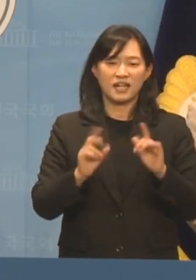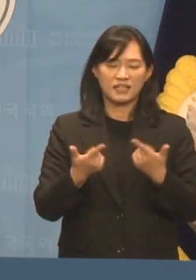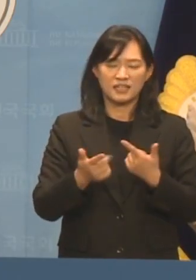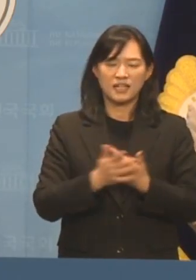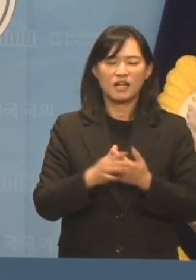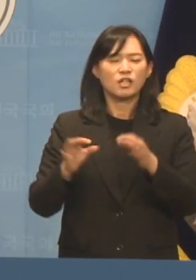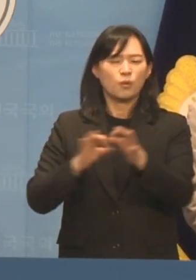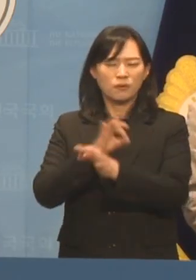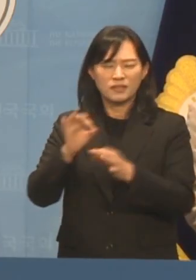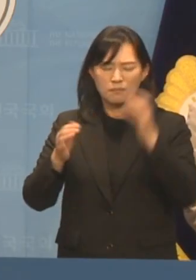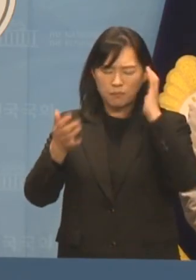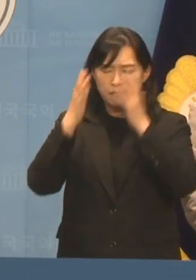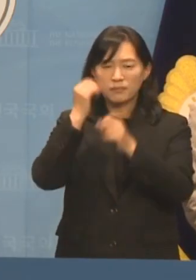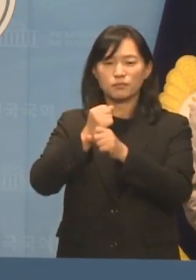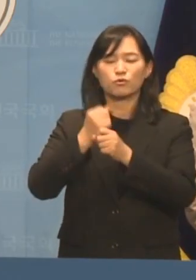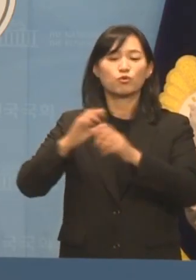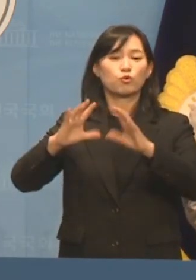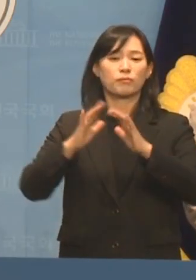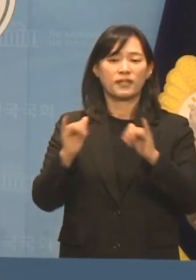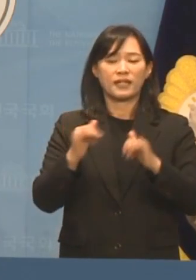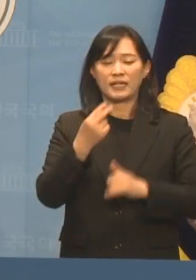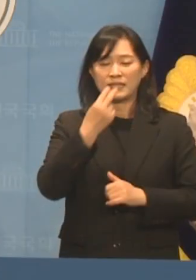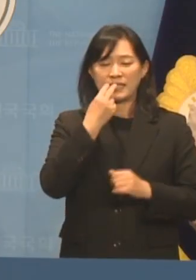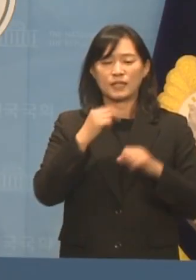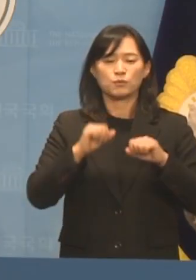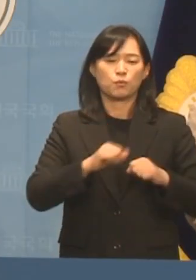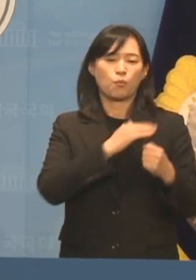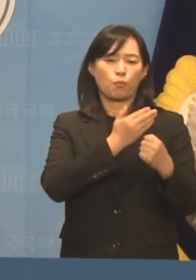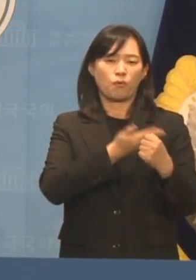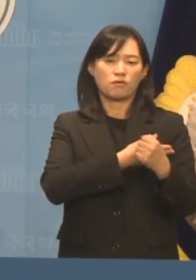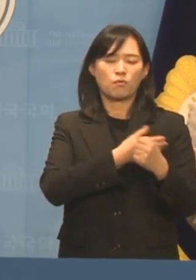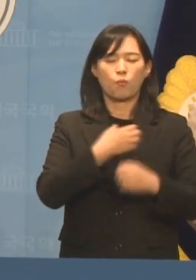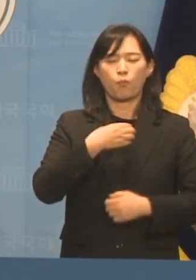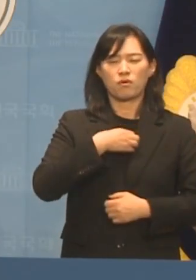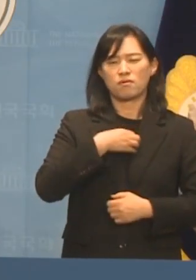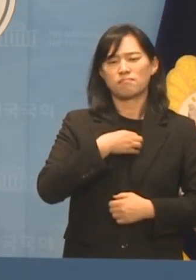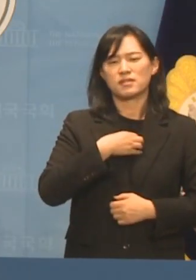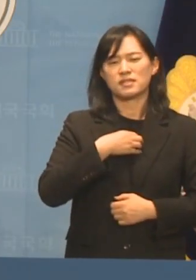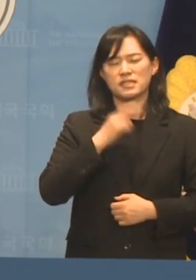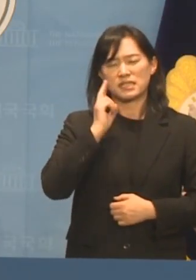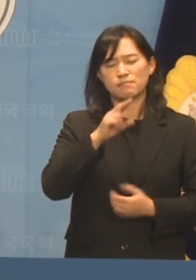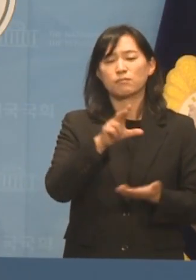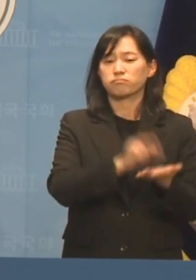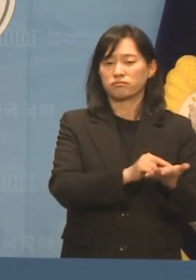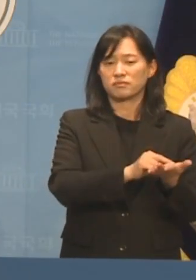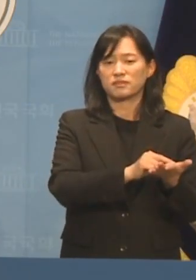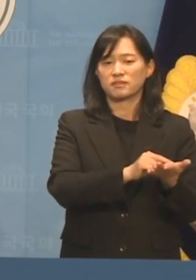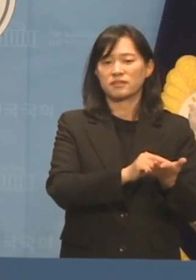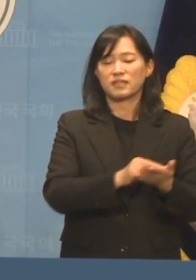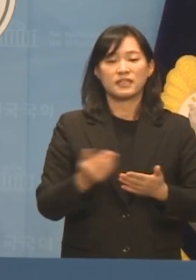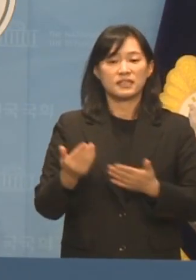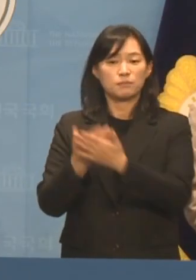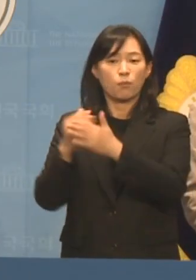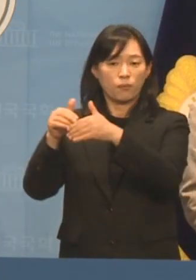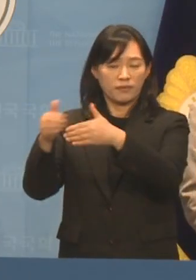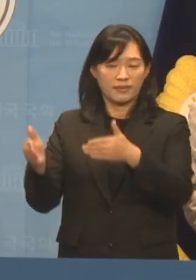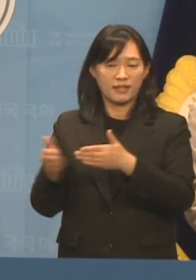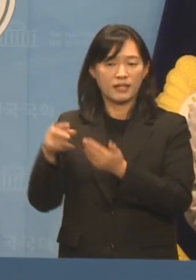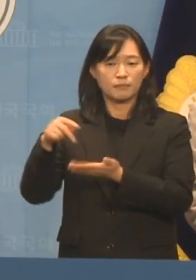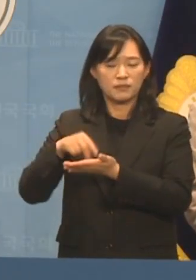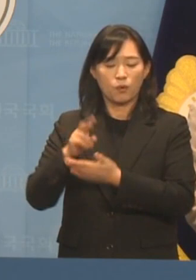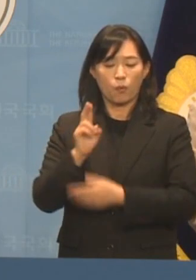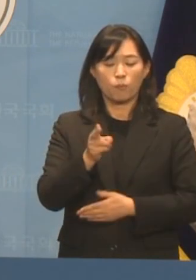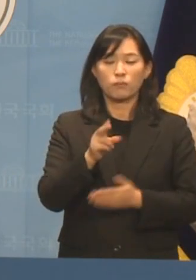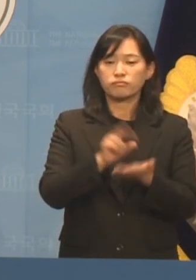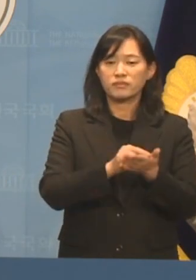경제를 교란하고 국민의 생존권을 위협하는 심각한 문제입니다. 진보당은 홈플러스